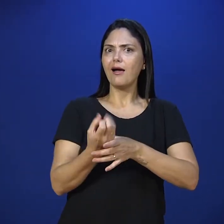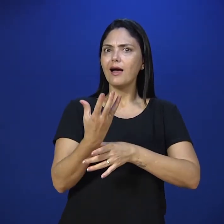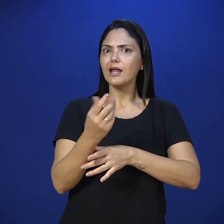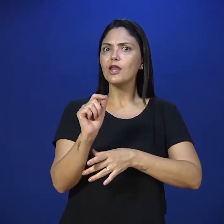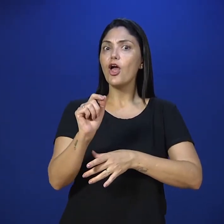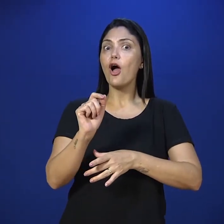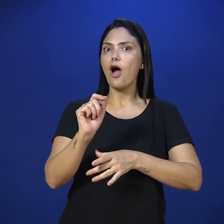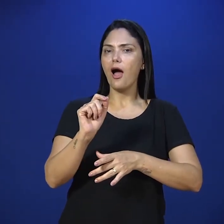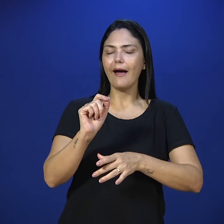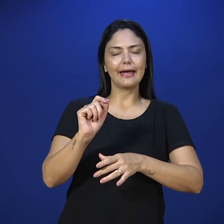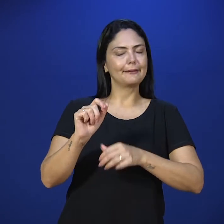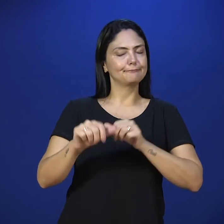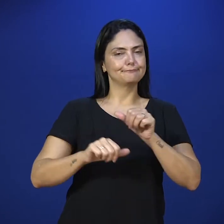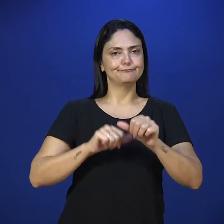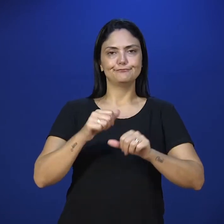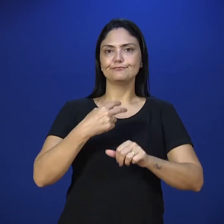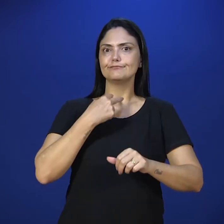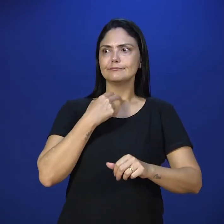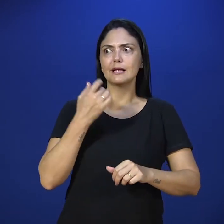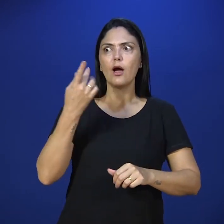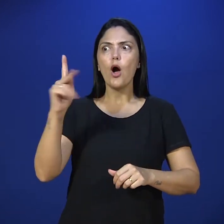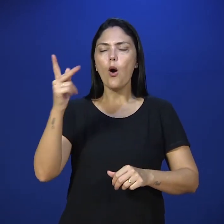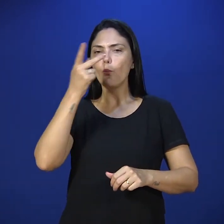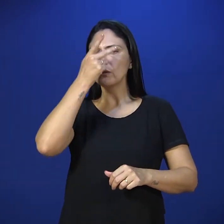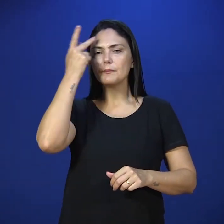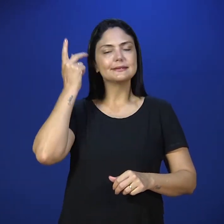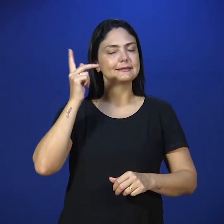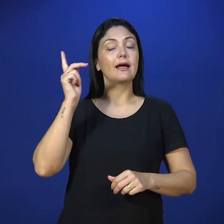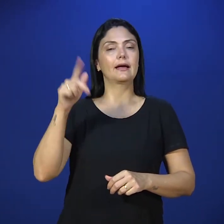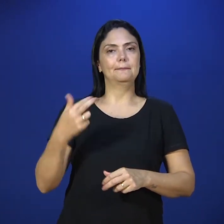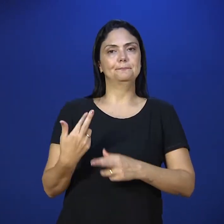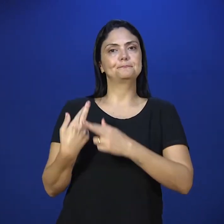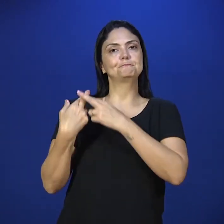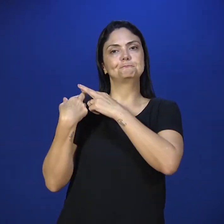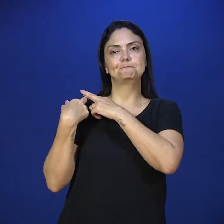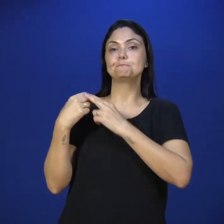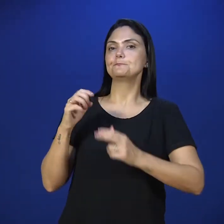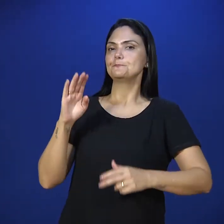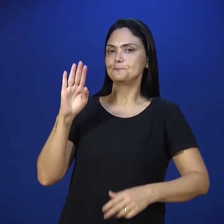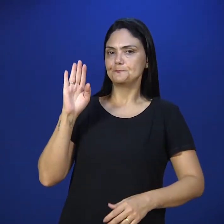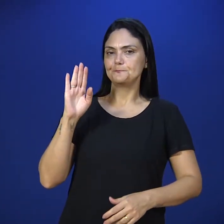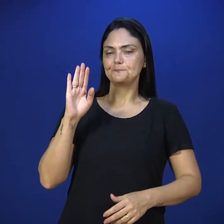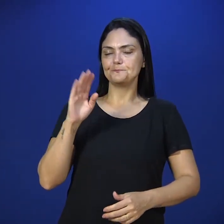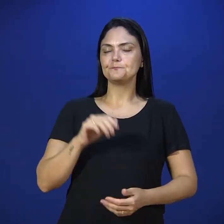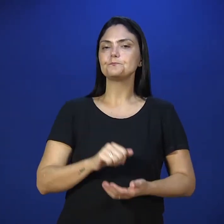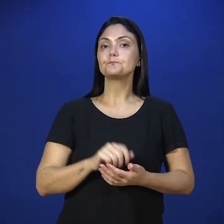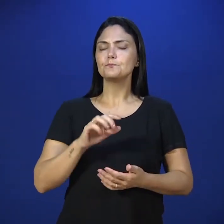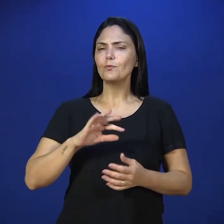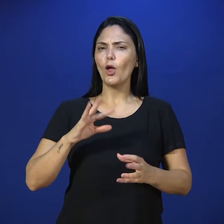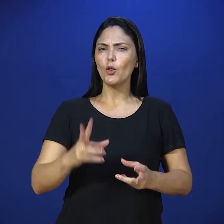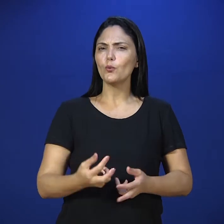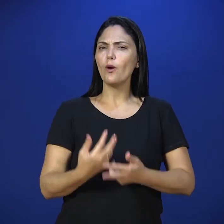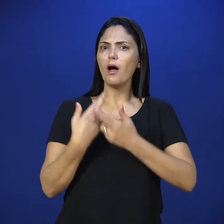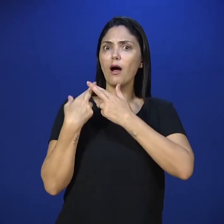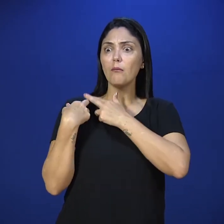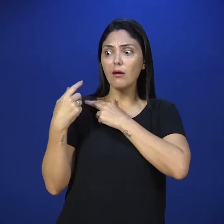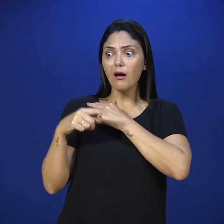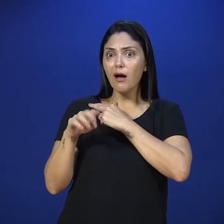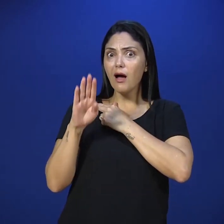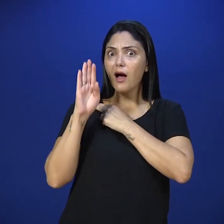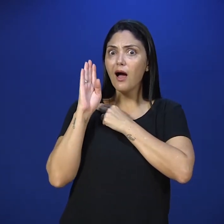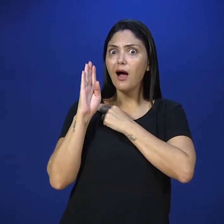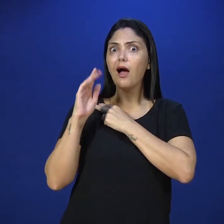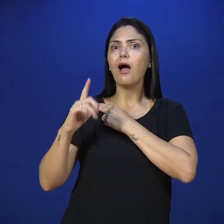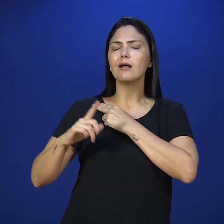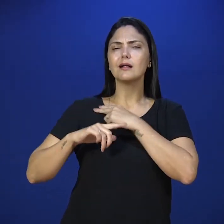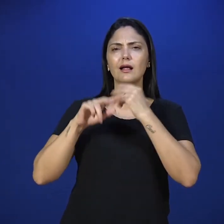individual, intransferível e de responsabilidade do candidato. 8. É de inteira responsabilidade do candidato